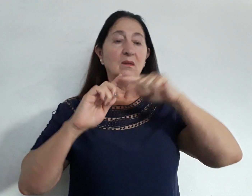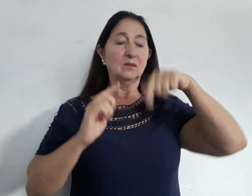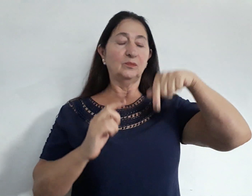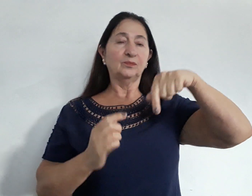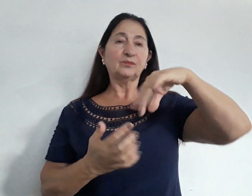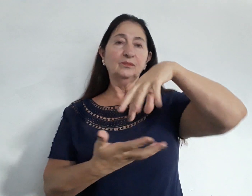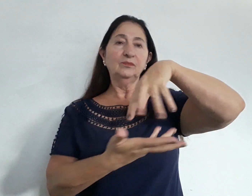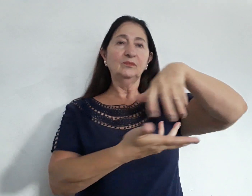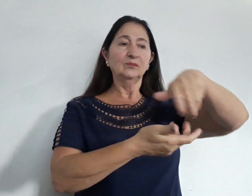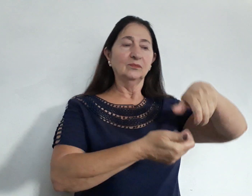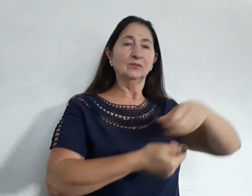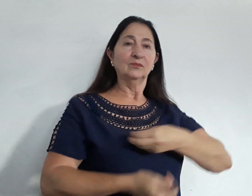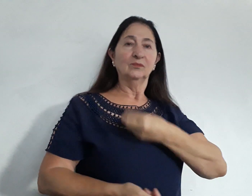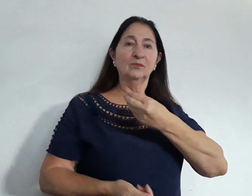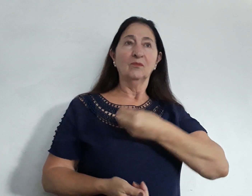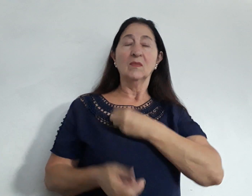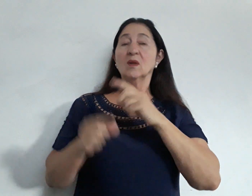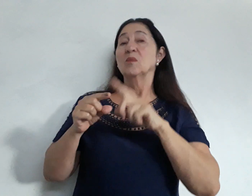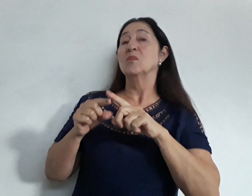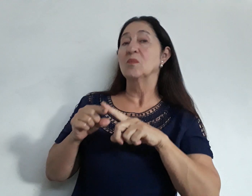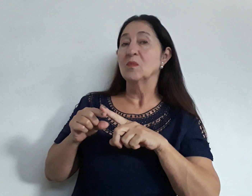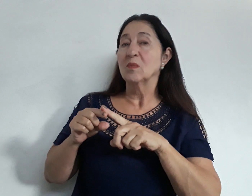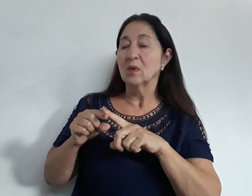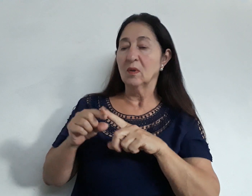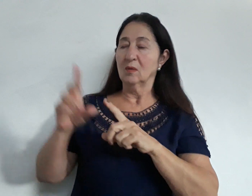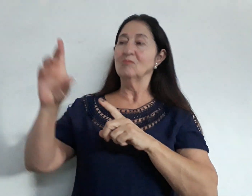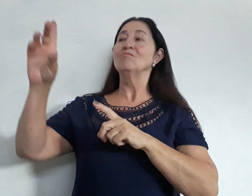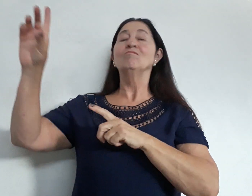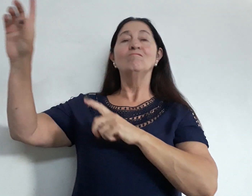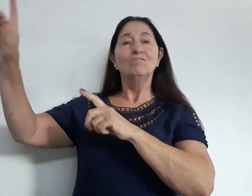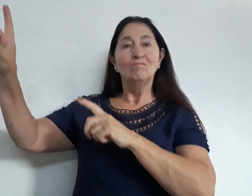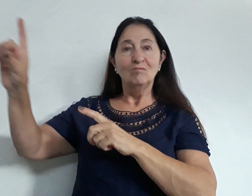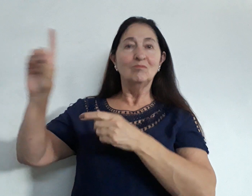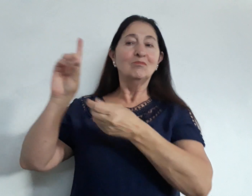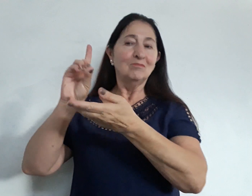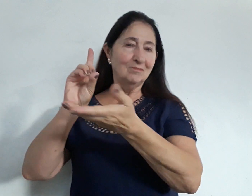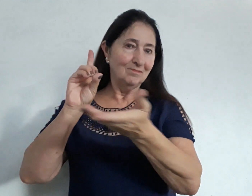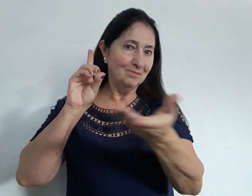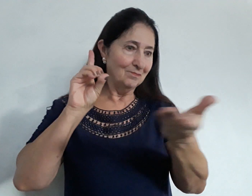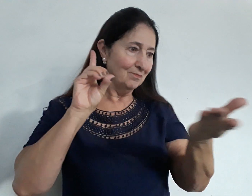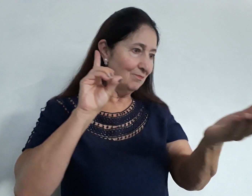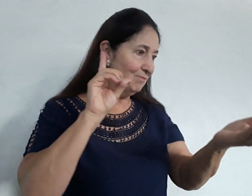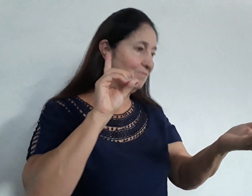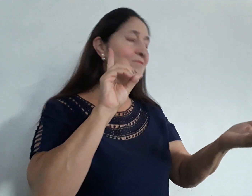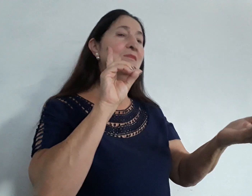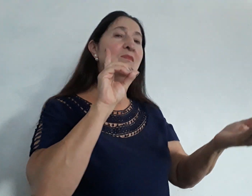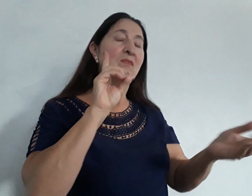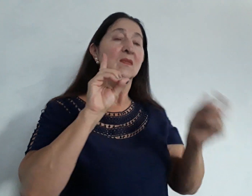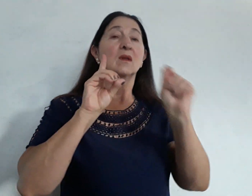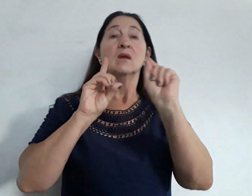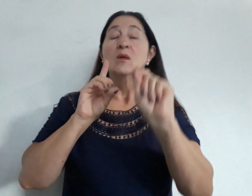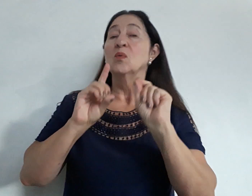dom do Senhor. E ela é chamada também a fazer o que o seu Senhor